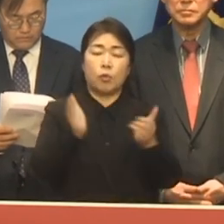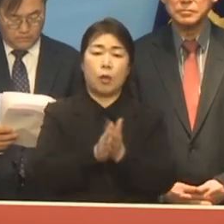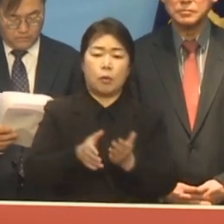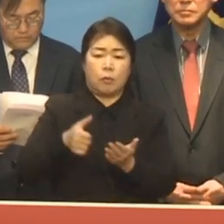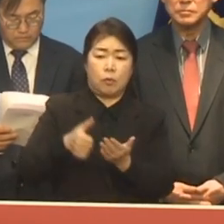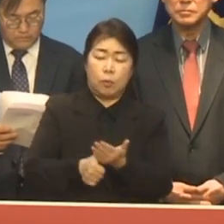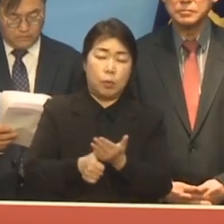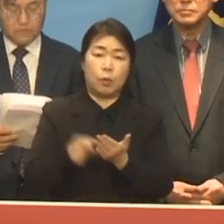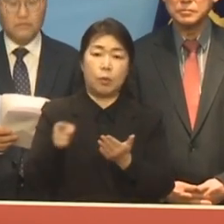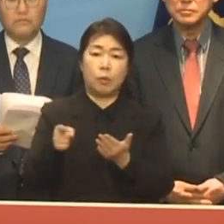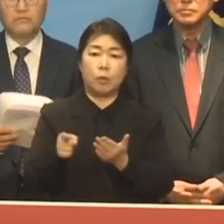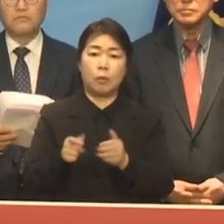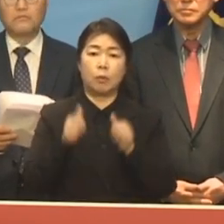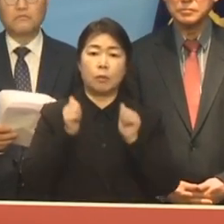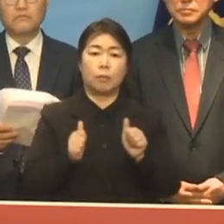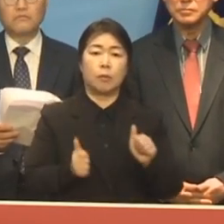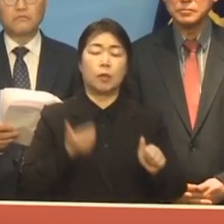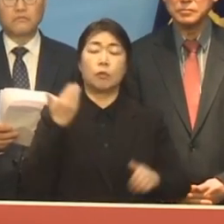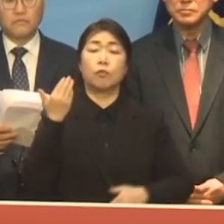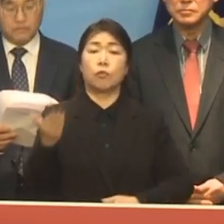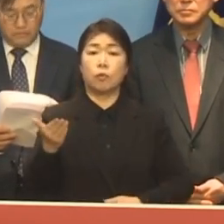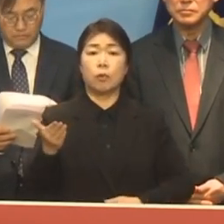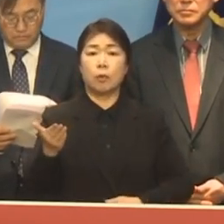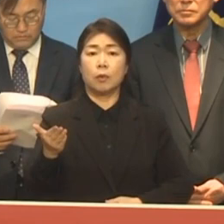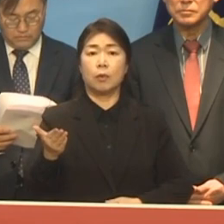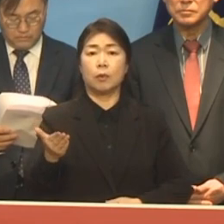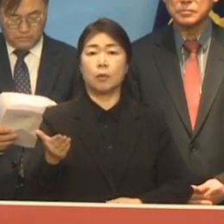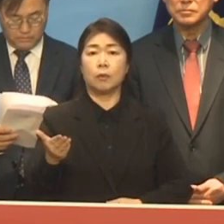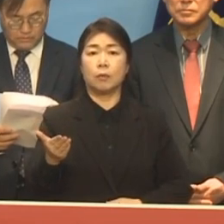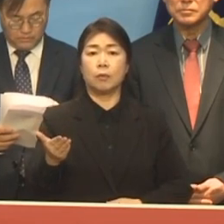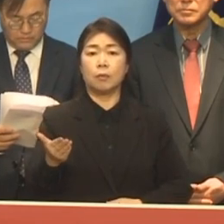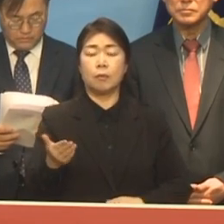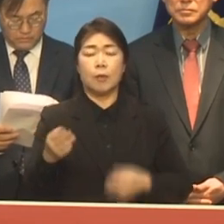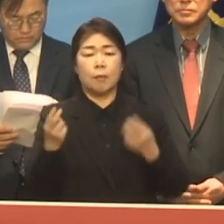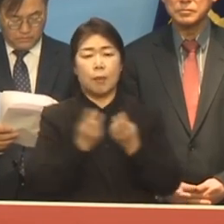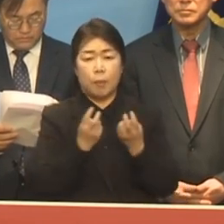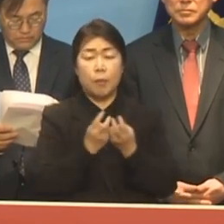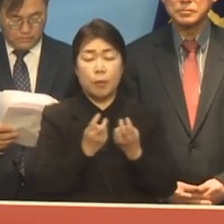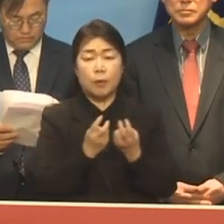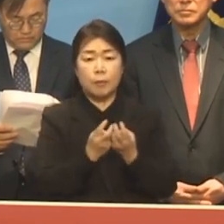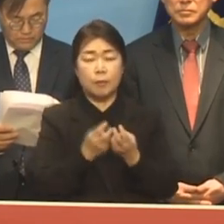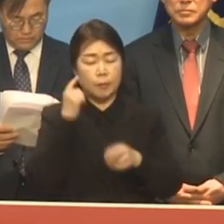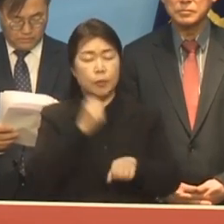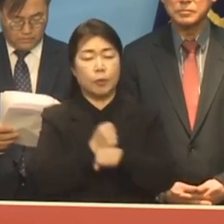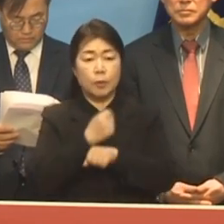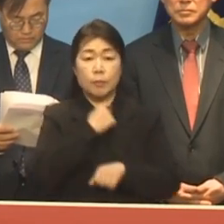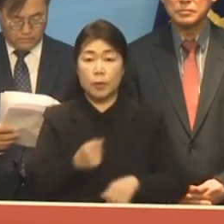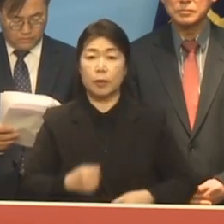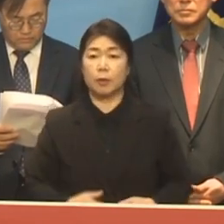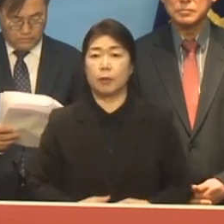투표로 준엄하게 심판하게 할 방안을 강구하고자 합니다.